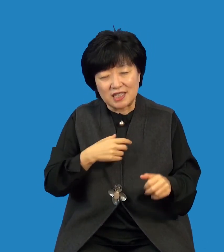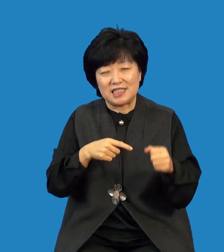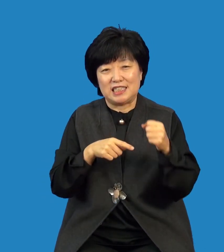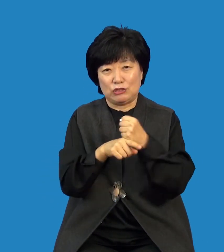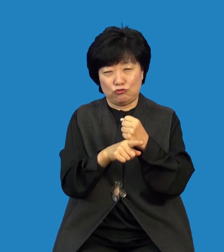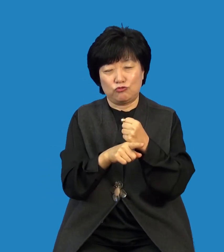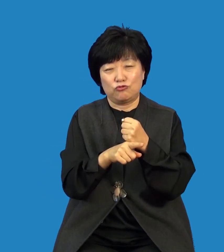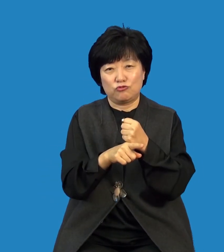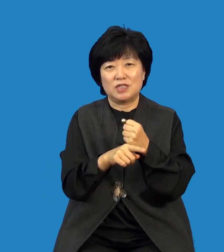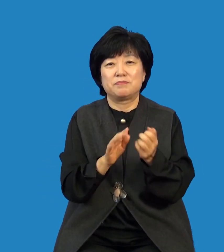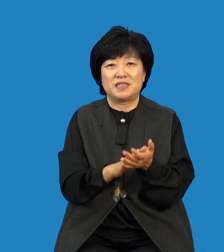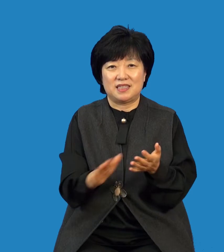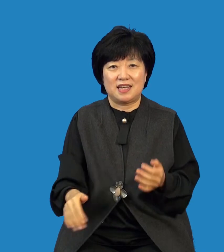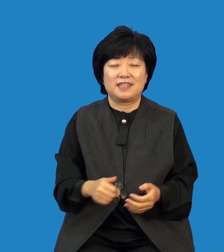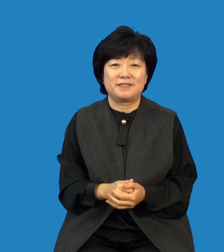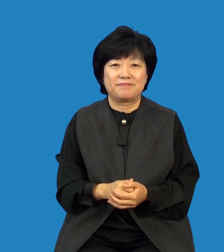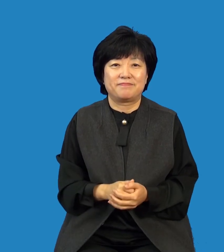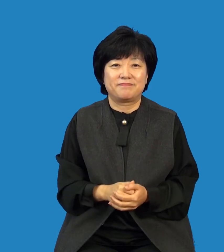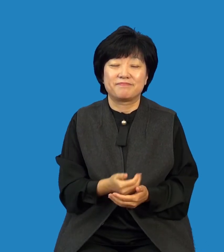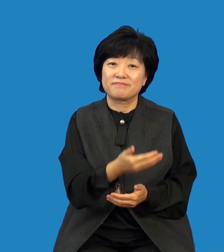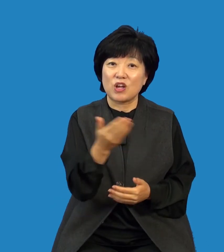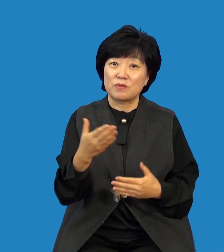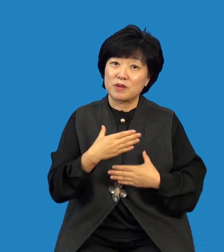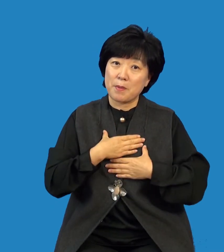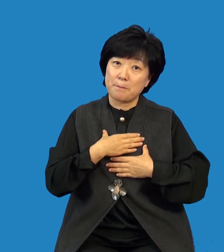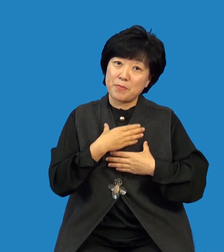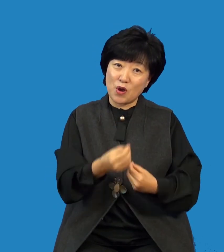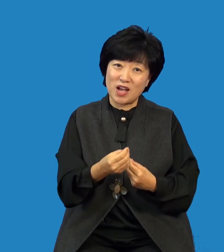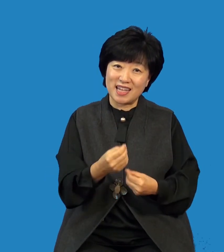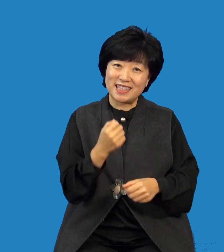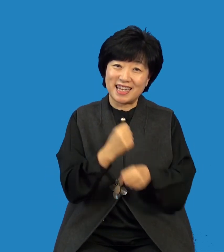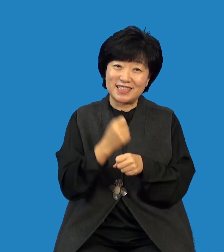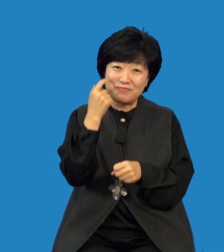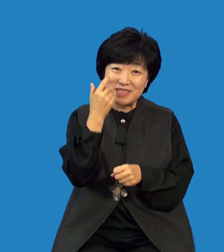여러분은 평안하십니까? 이제 대답이 없어졌어.